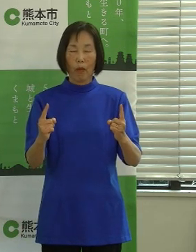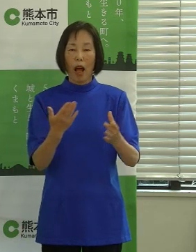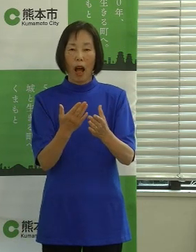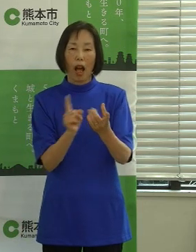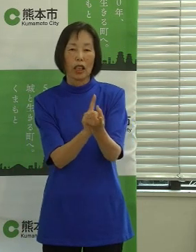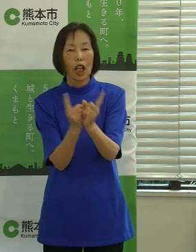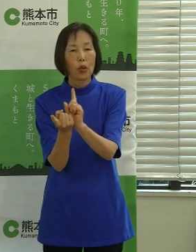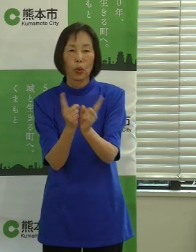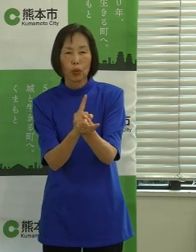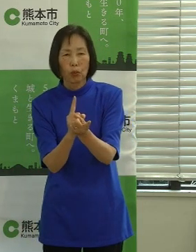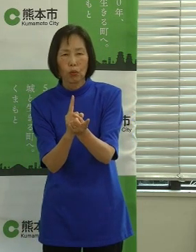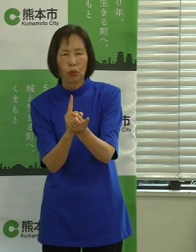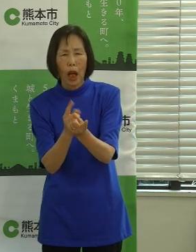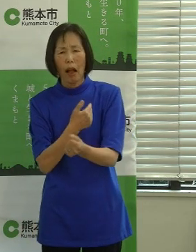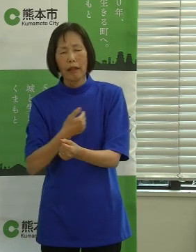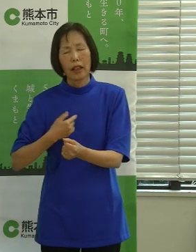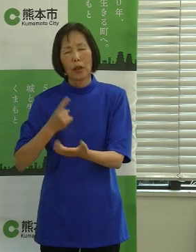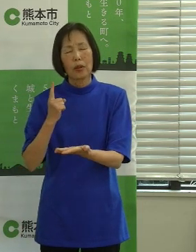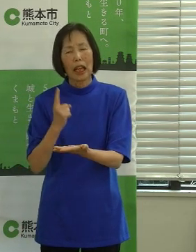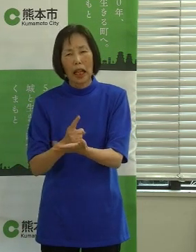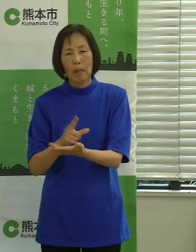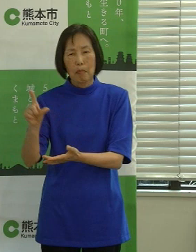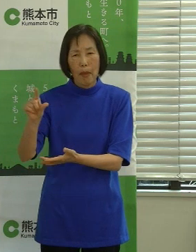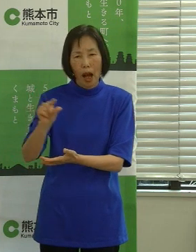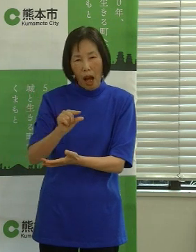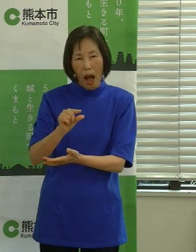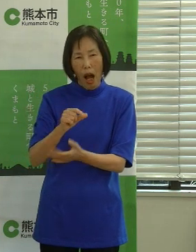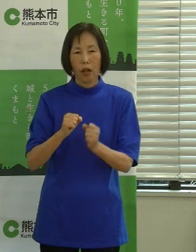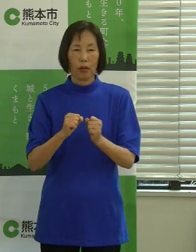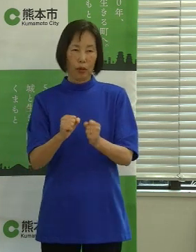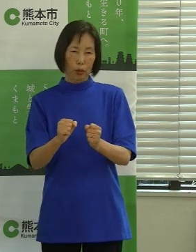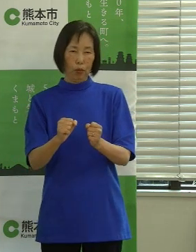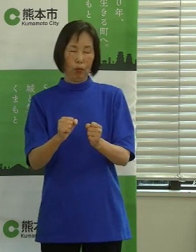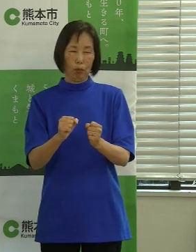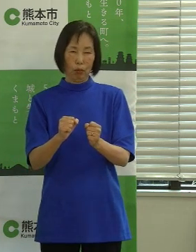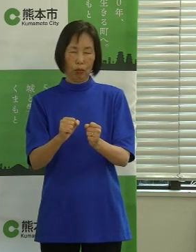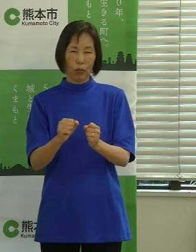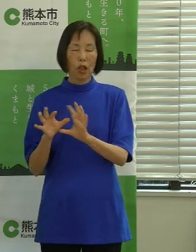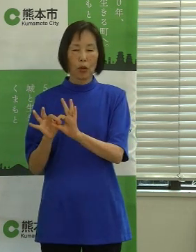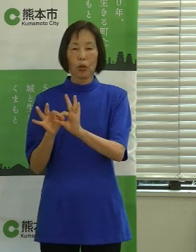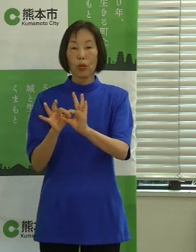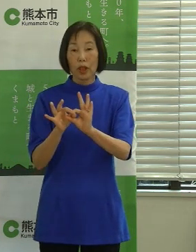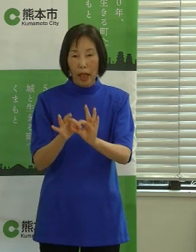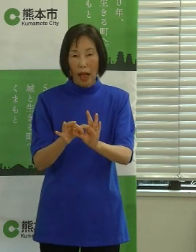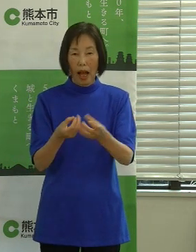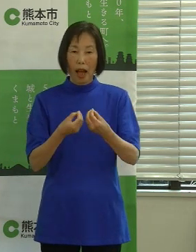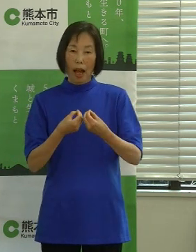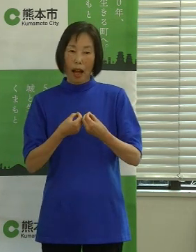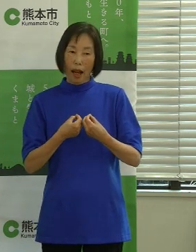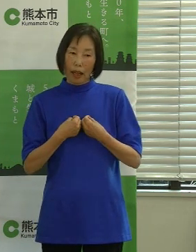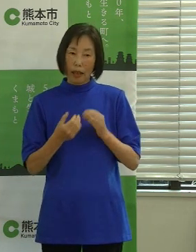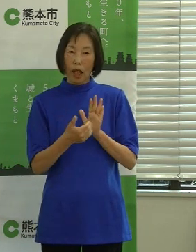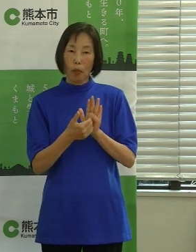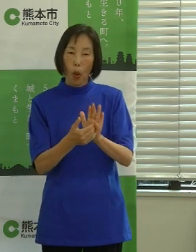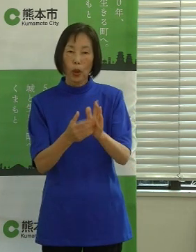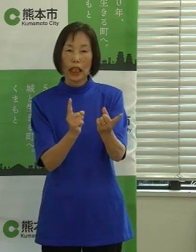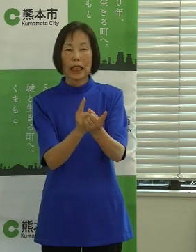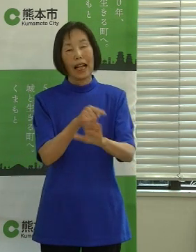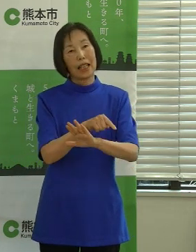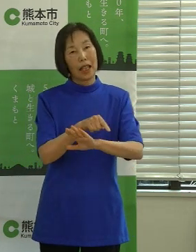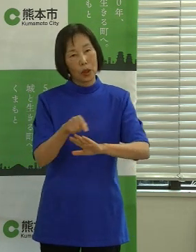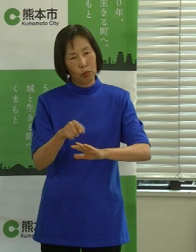触の機会を可能な限り削減をすることなど引き続き感染防止対策